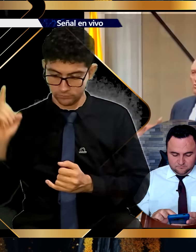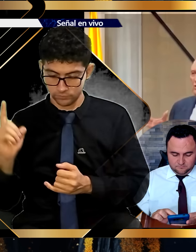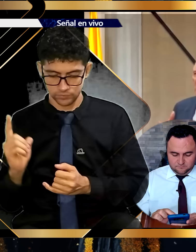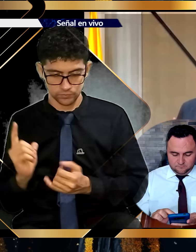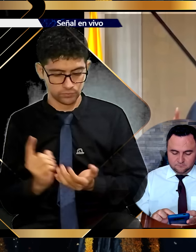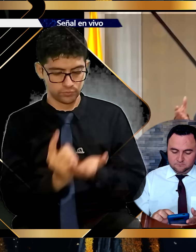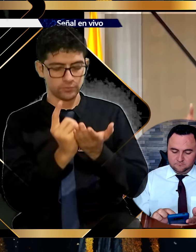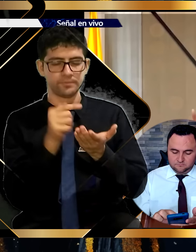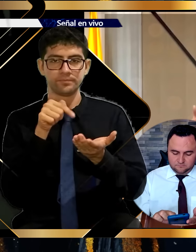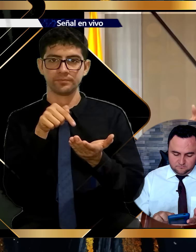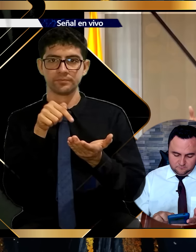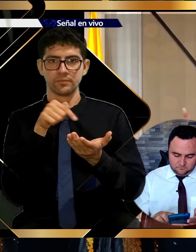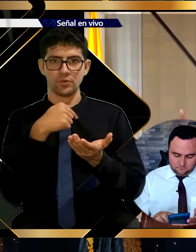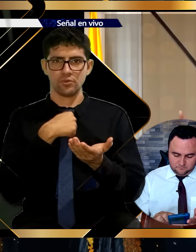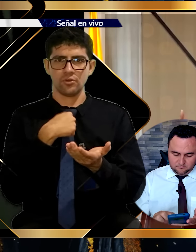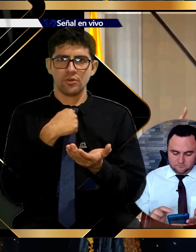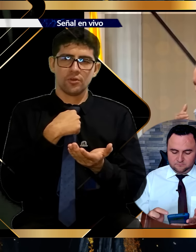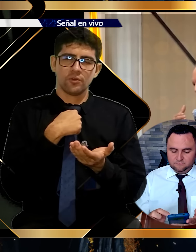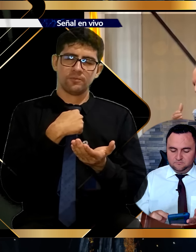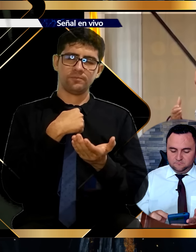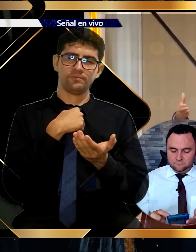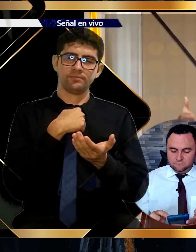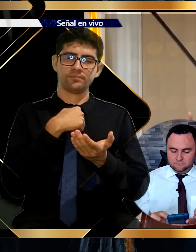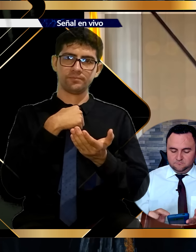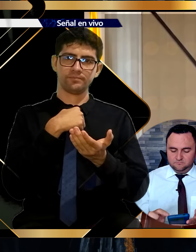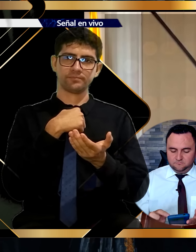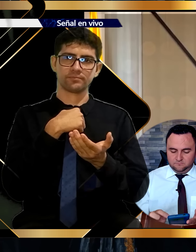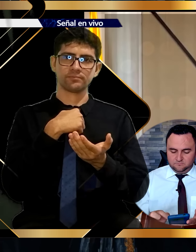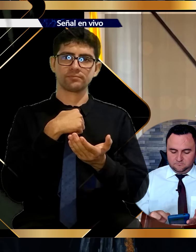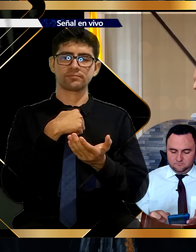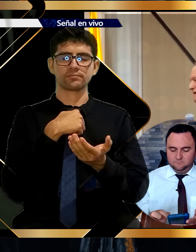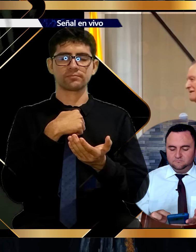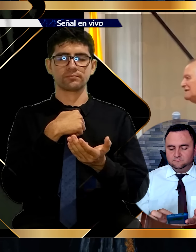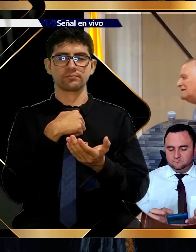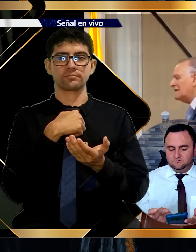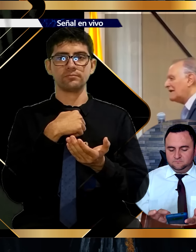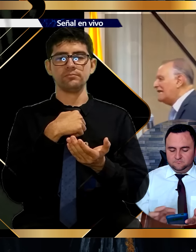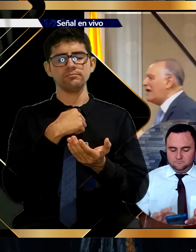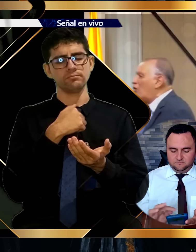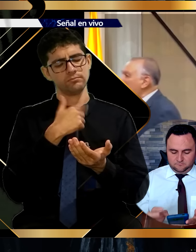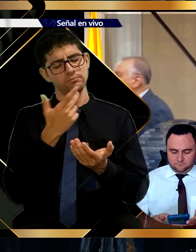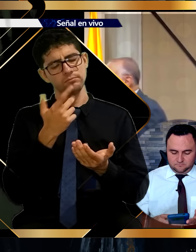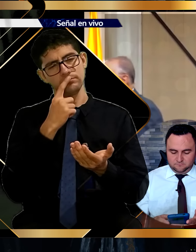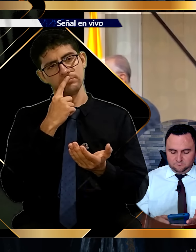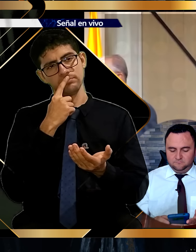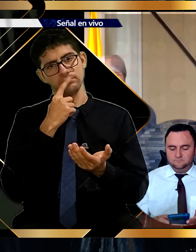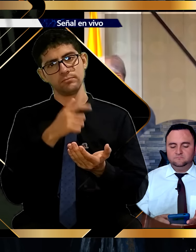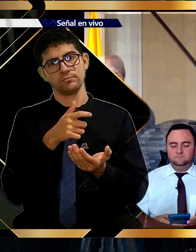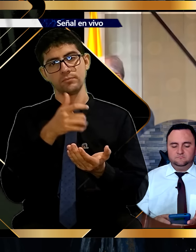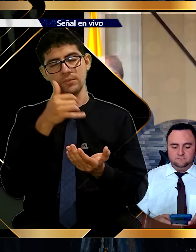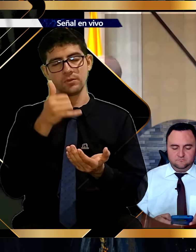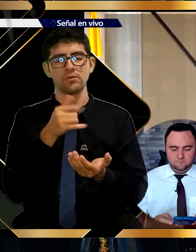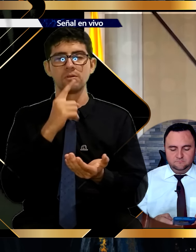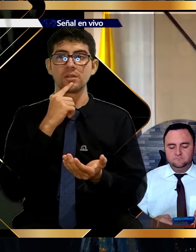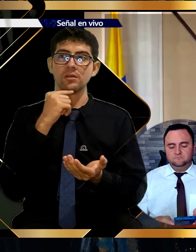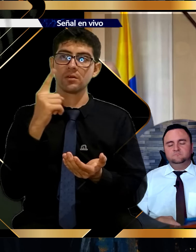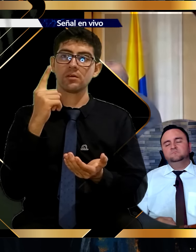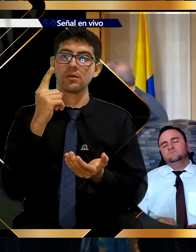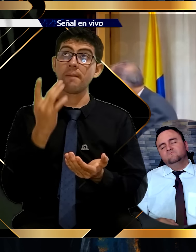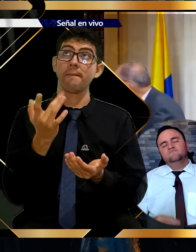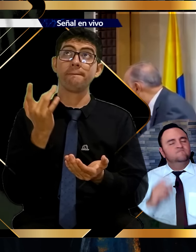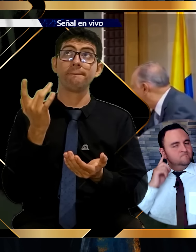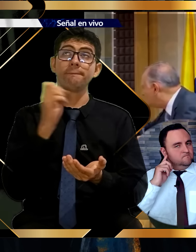¿Cómo sería la razón? Explicaría que una iglesia, dice allí la Biblia, que el que oiga diga, espera,